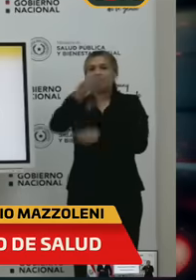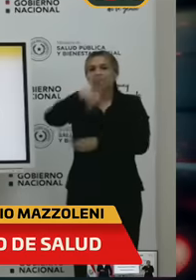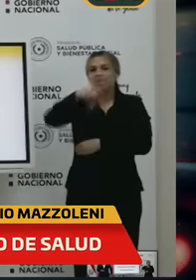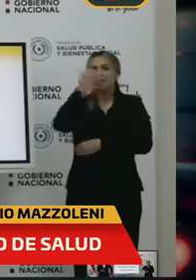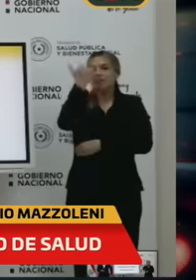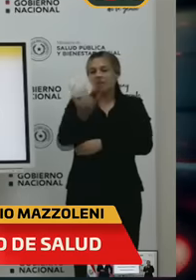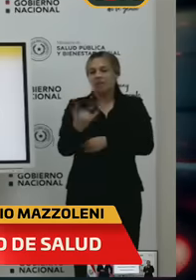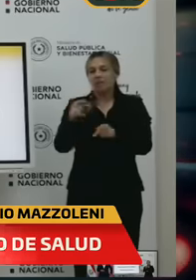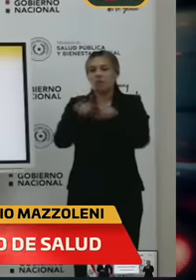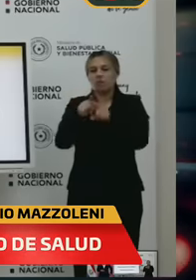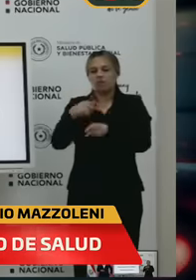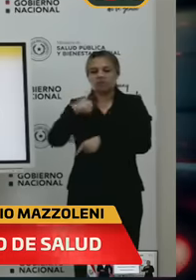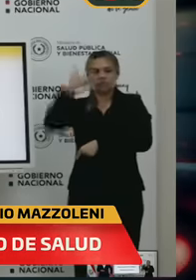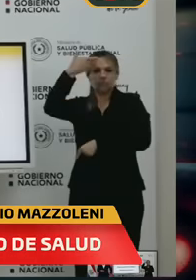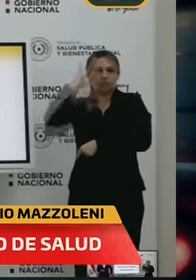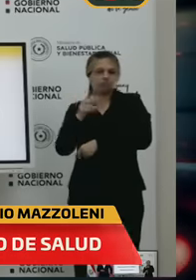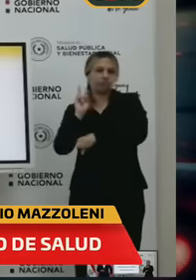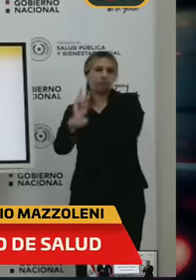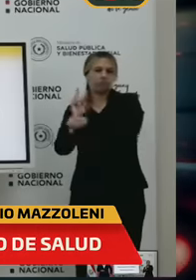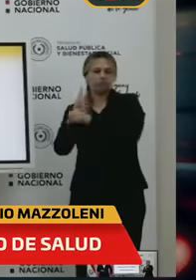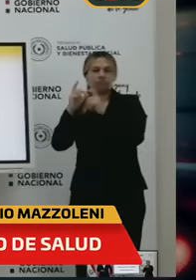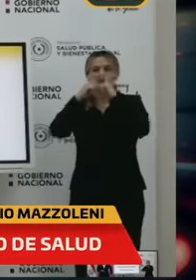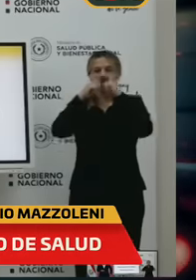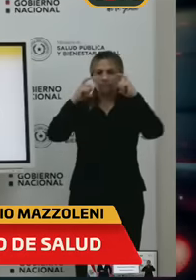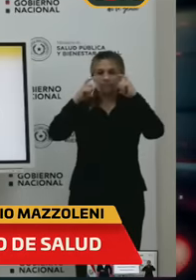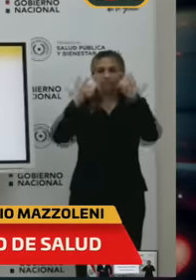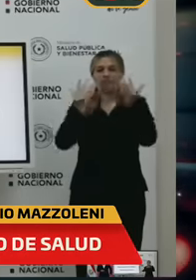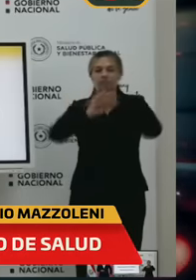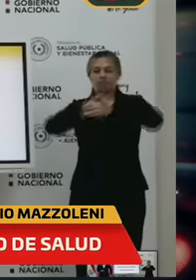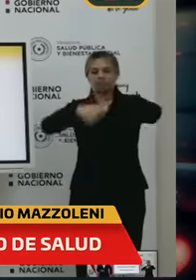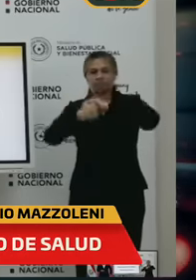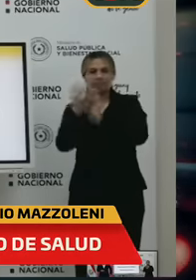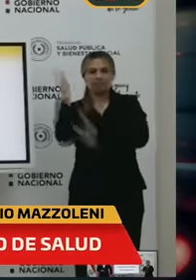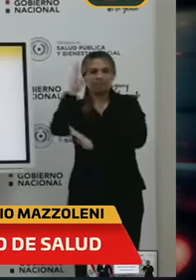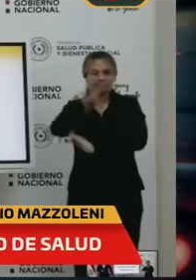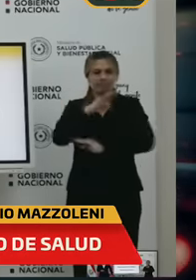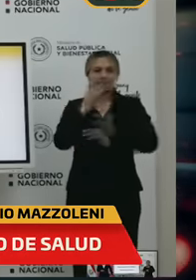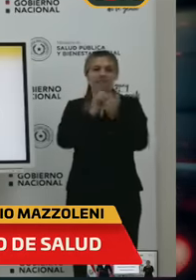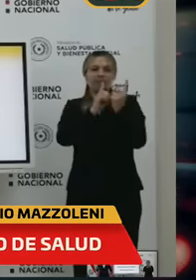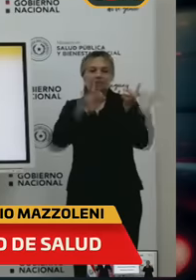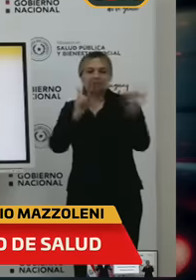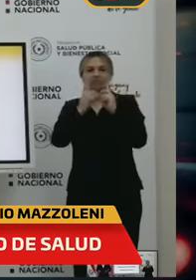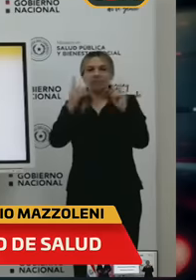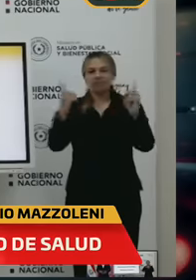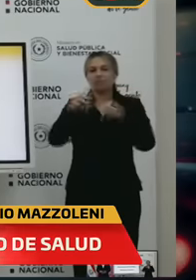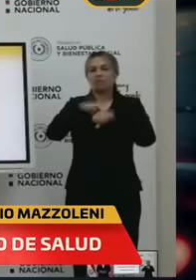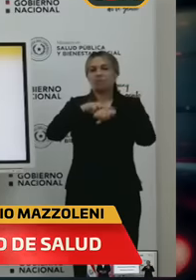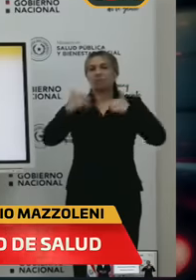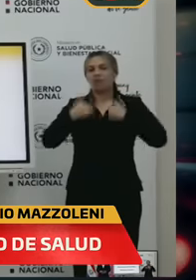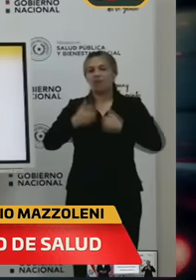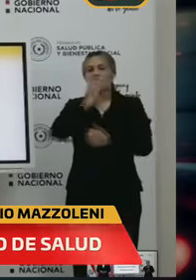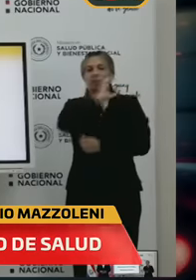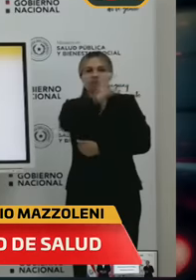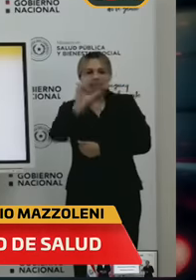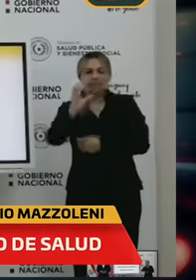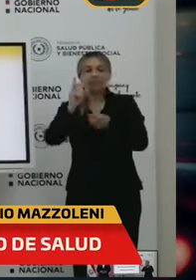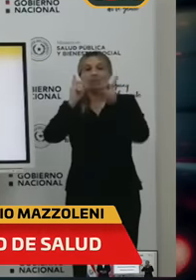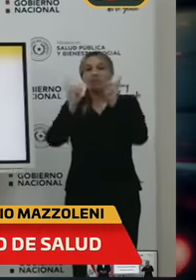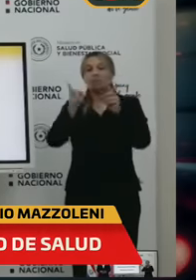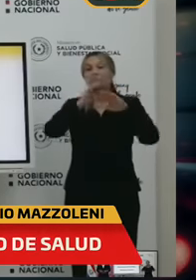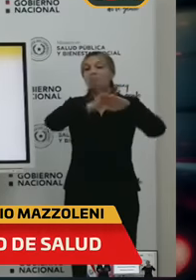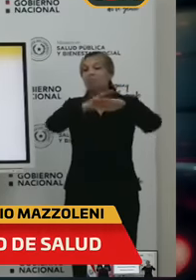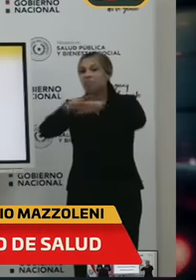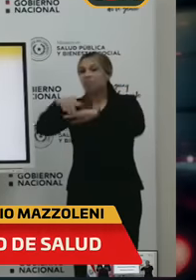una diferencia, cumpliendo con todas las recomendaciones del sector salud. Queremos hacer un llamamiento también para